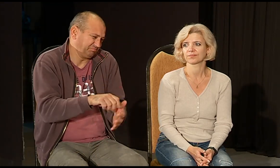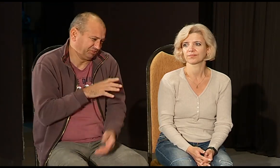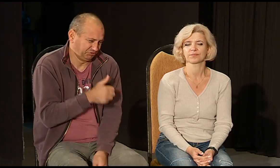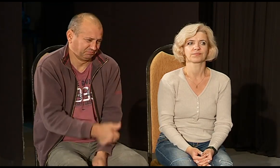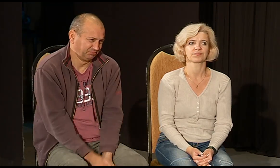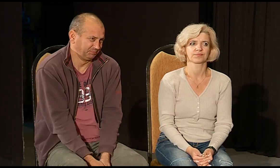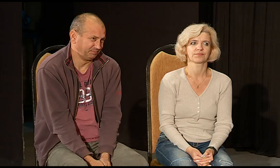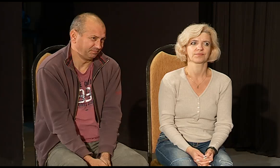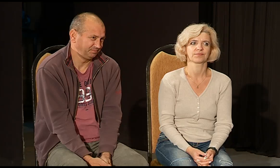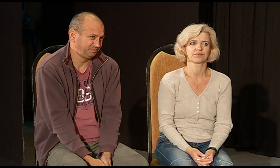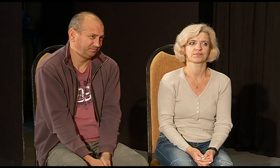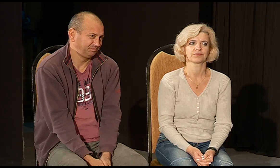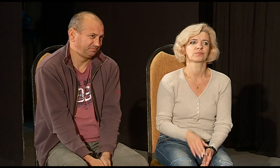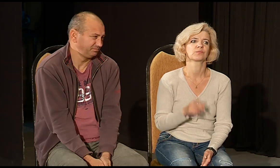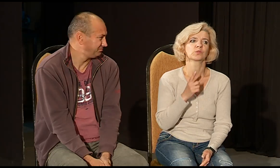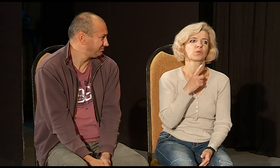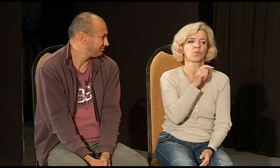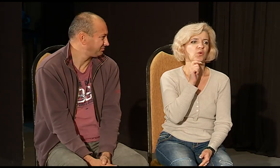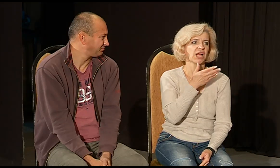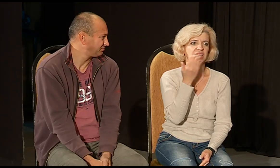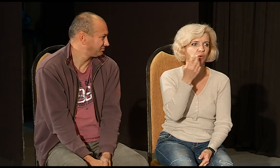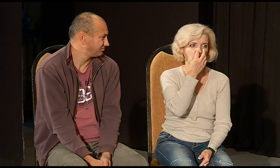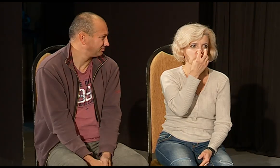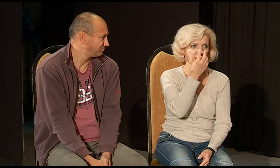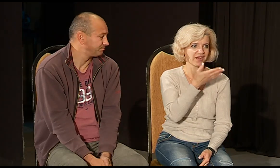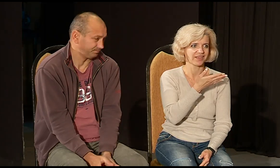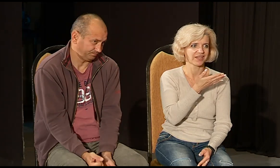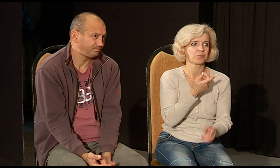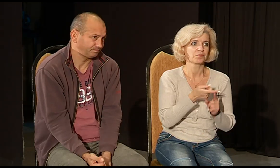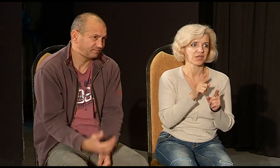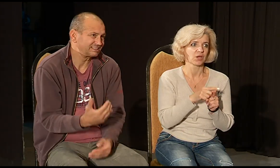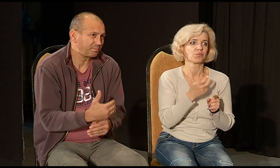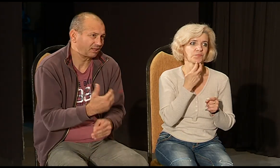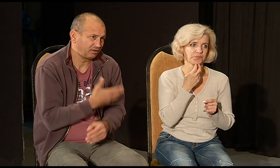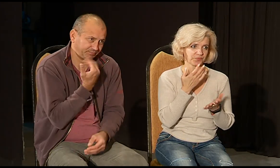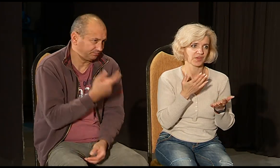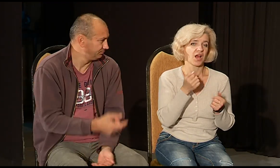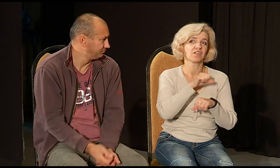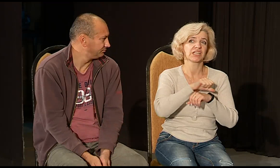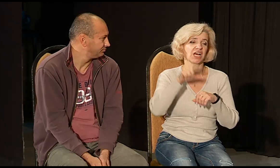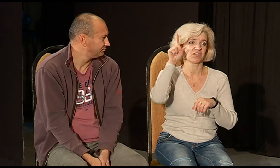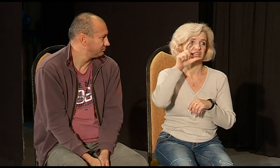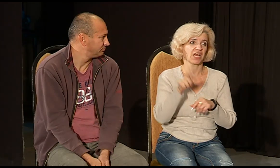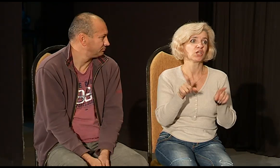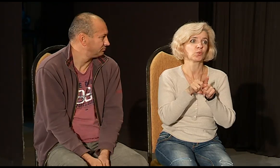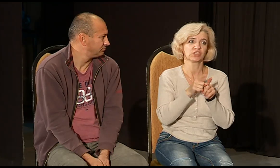nu se practică clovni, scenete de astea mai cu participare clovnilor și au fost